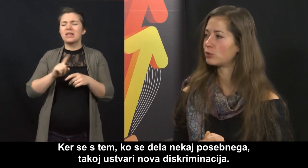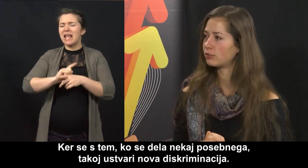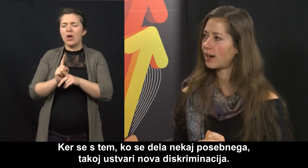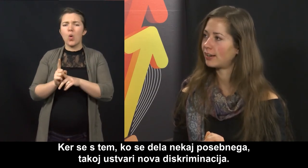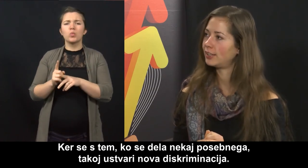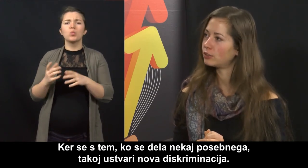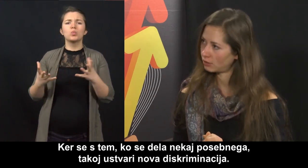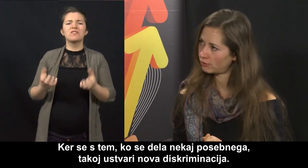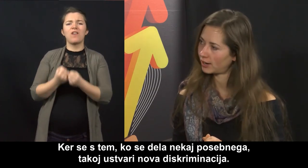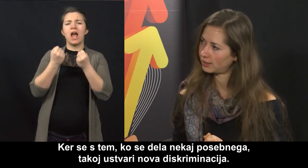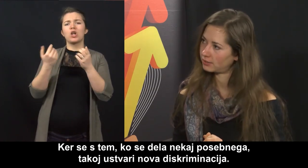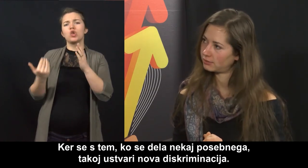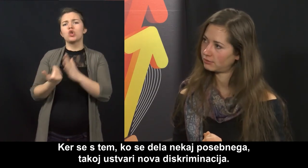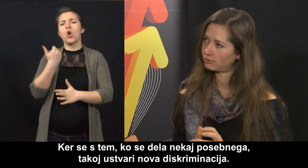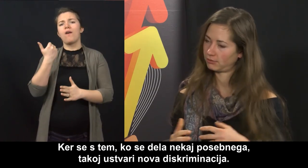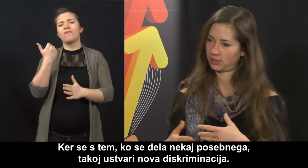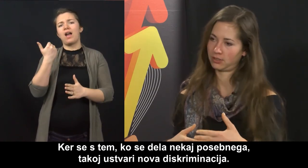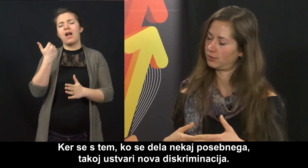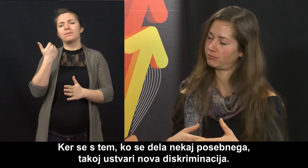takoj ustvari